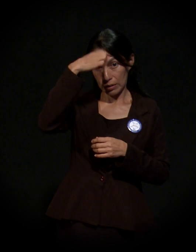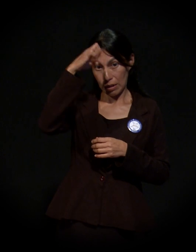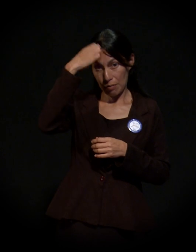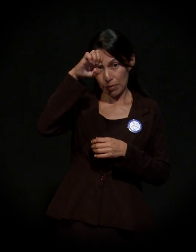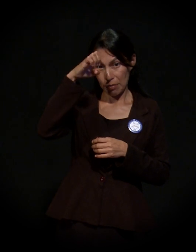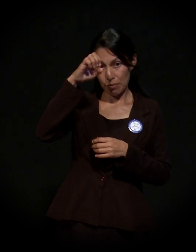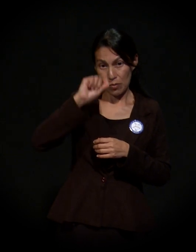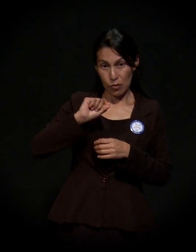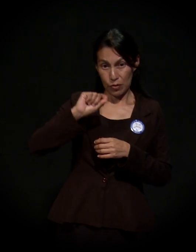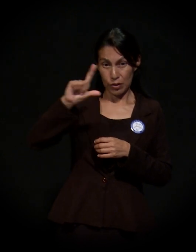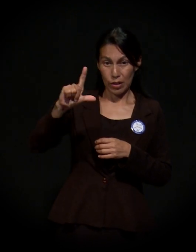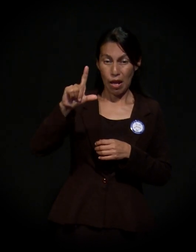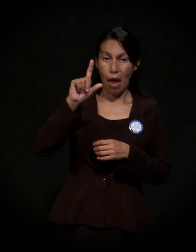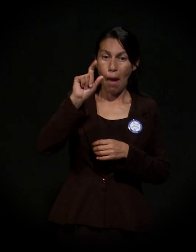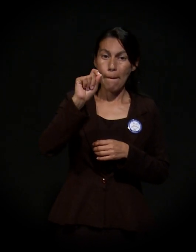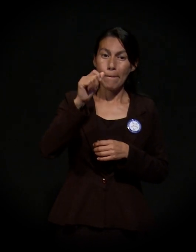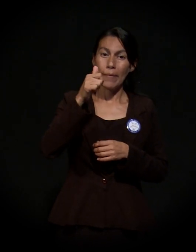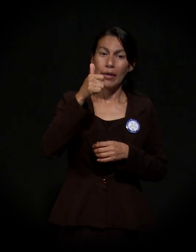enero de